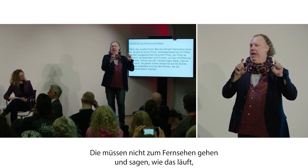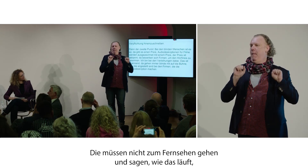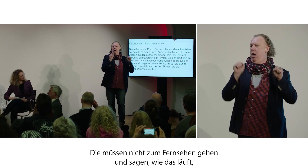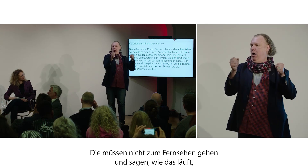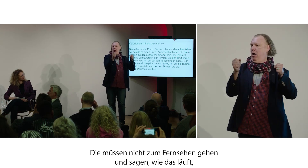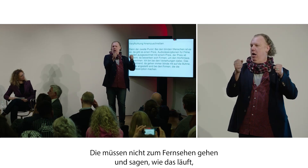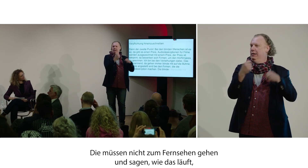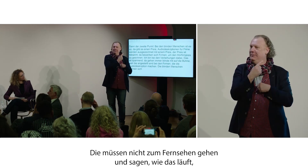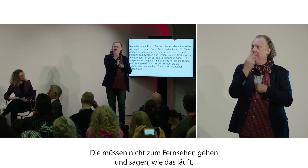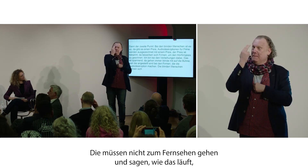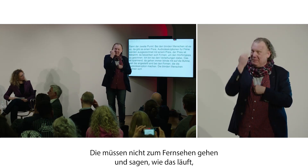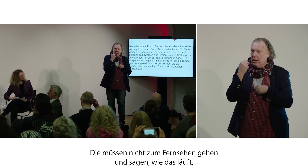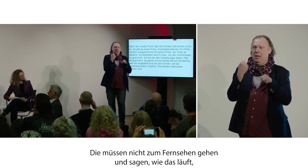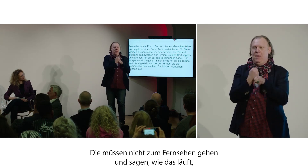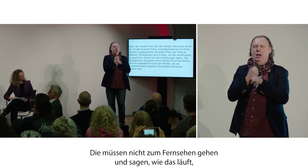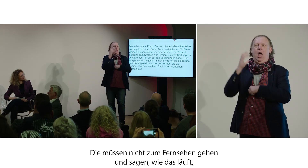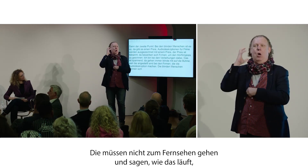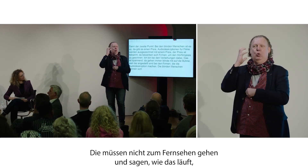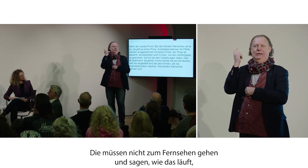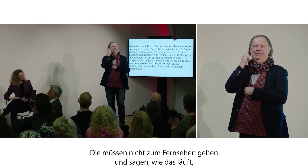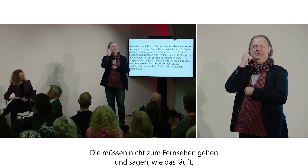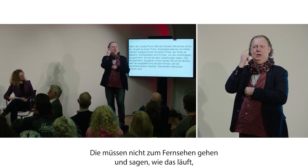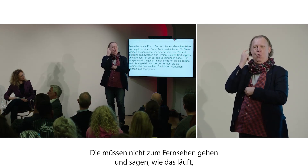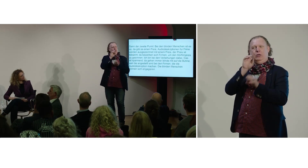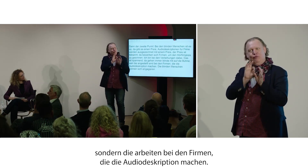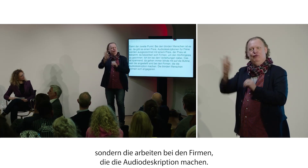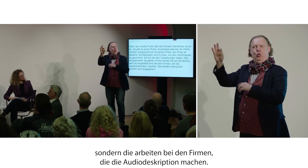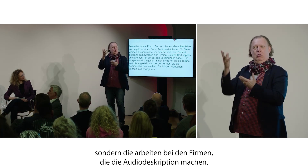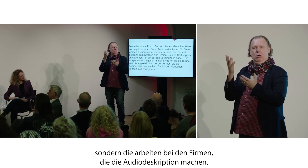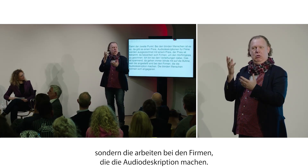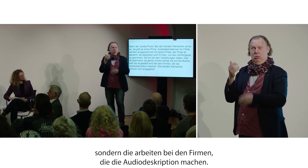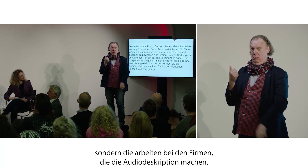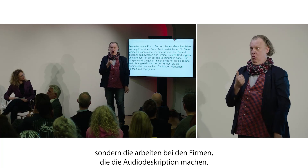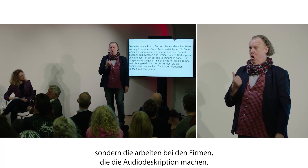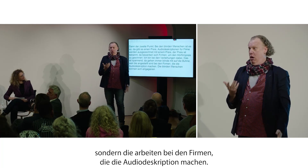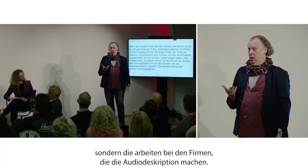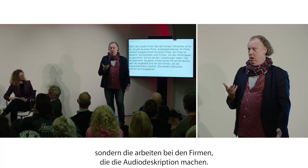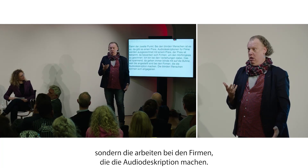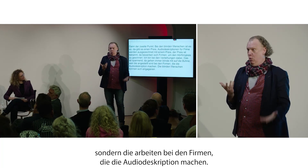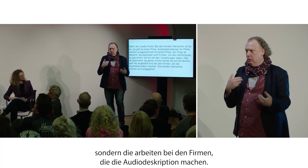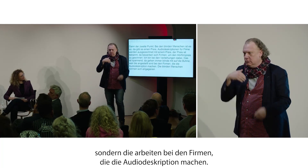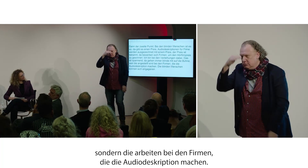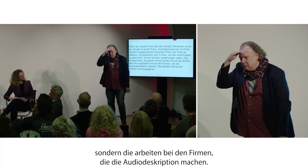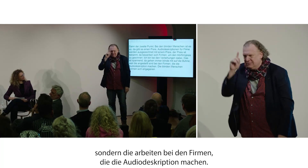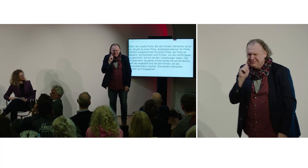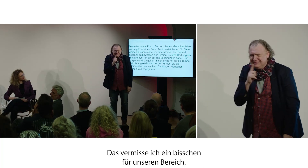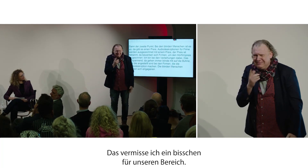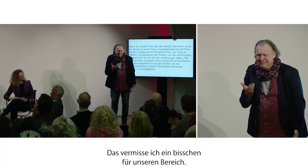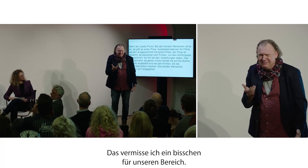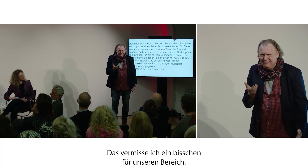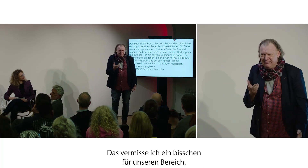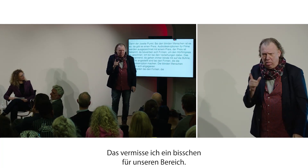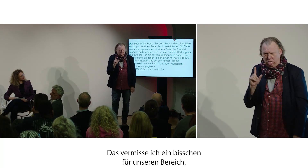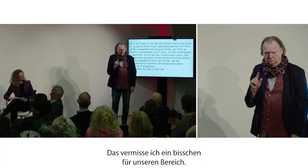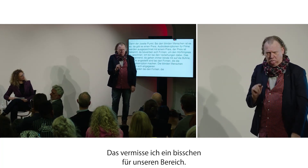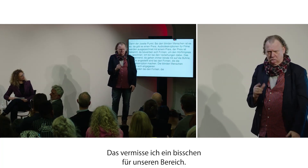die beim Fernsehen irgendwie vorstellig werden müssen und sagen müssen, wie das läuft, sondern die arbeiten bei den Firmen, die die Audiodeskription machen. Und